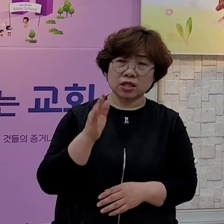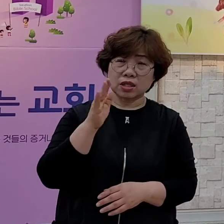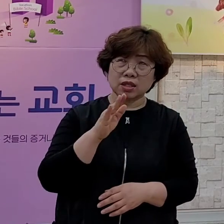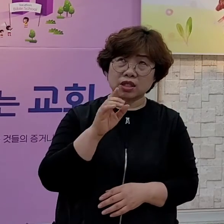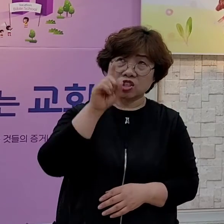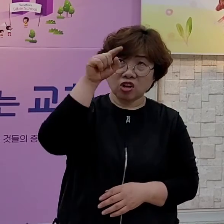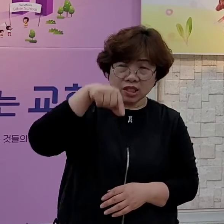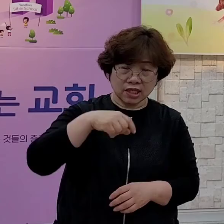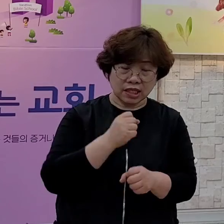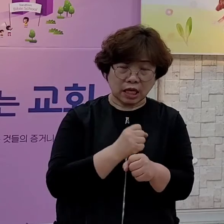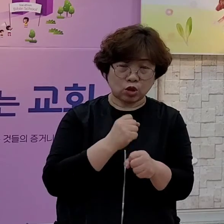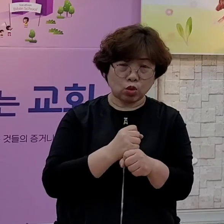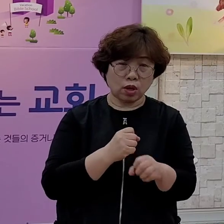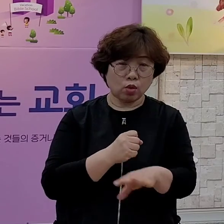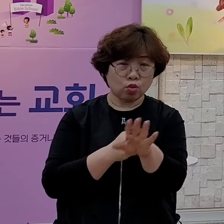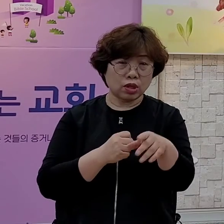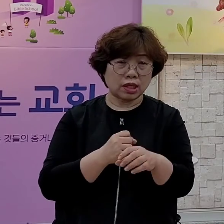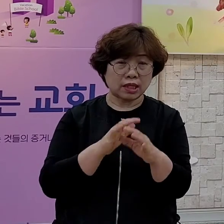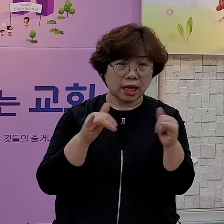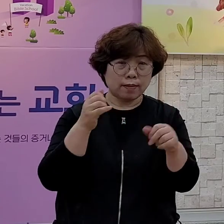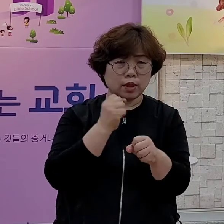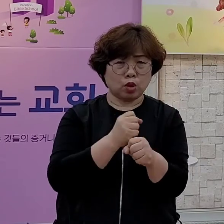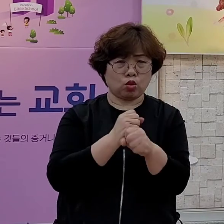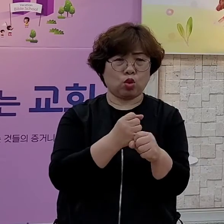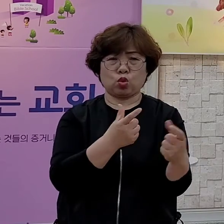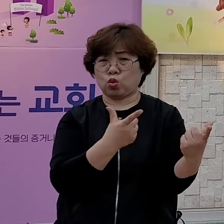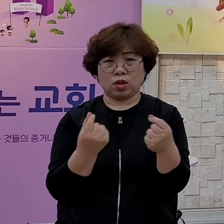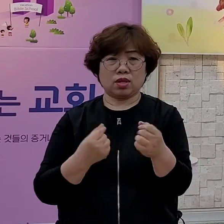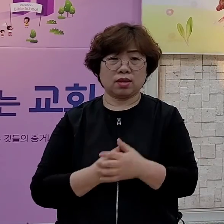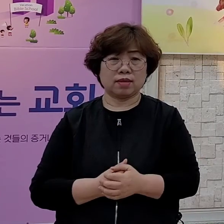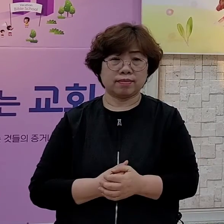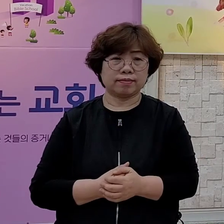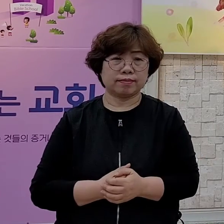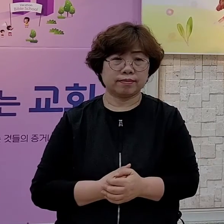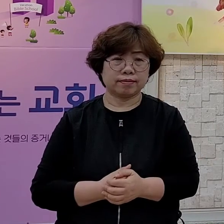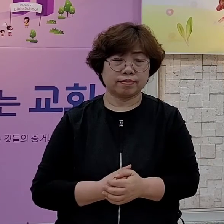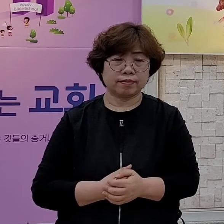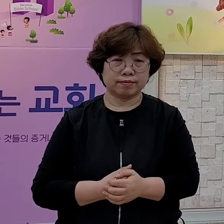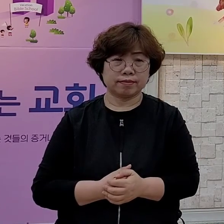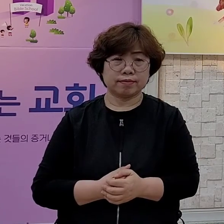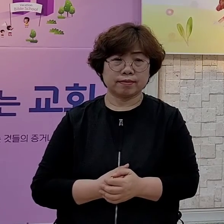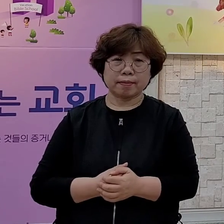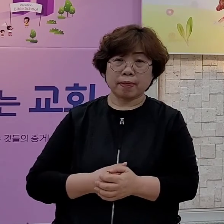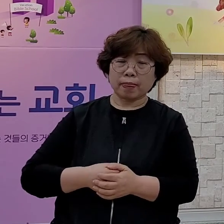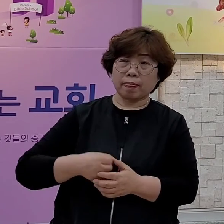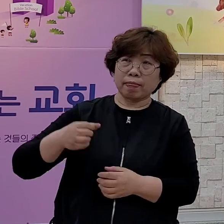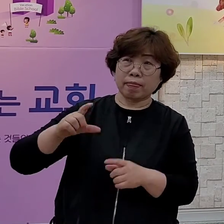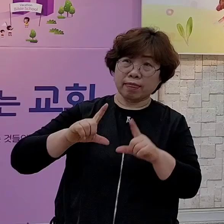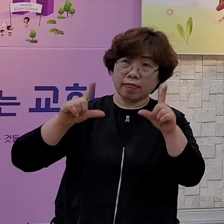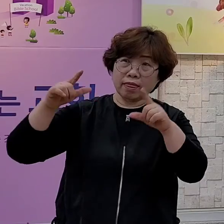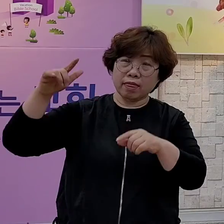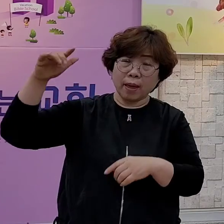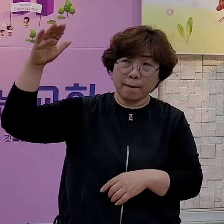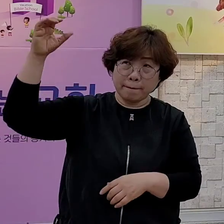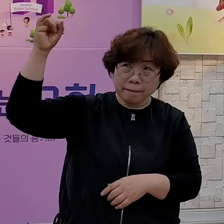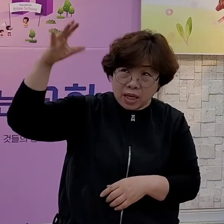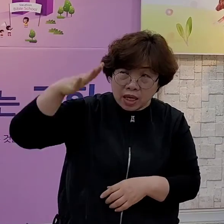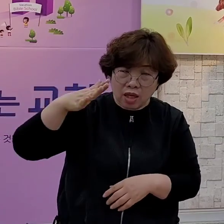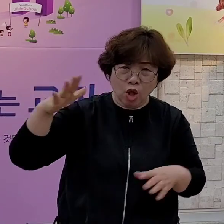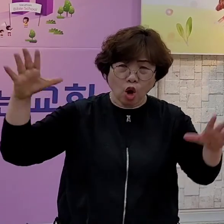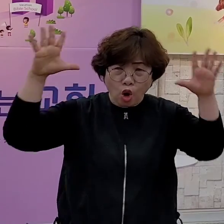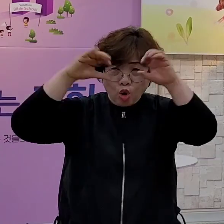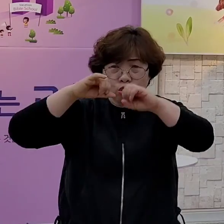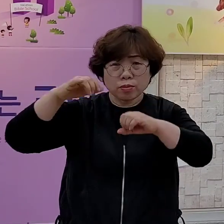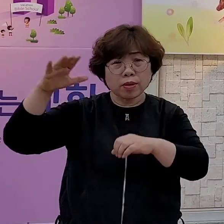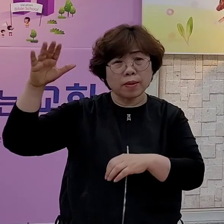있으라 말씀하실 때에 빛이 생겼어요. 그 낮을 빛이라 주관하게 하죠. 어둠을